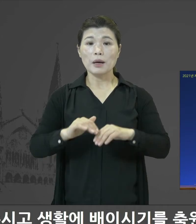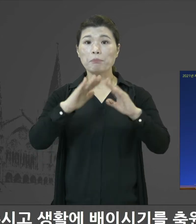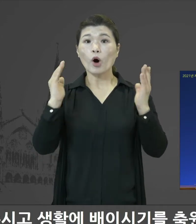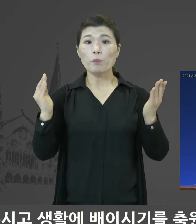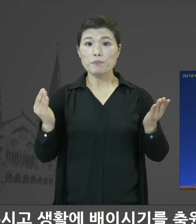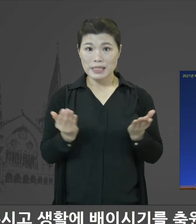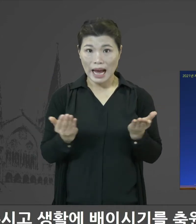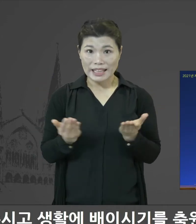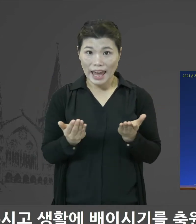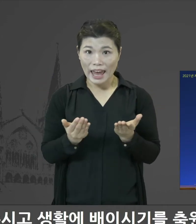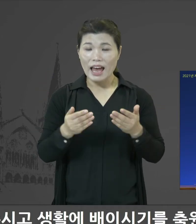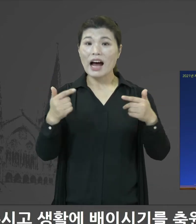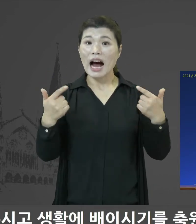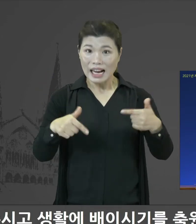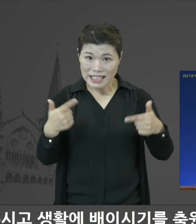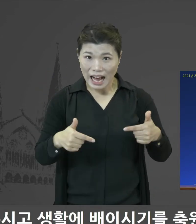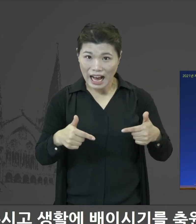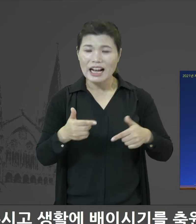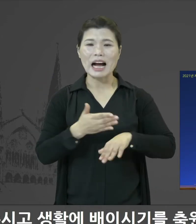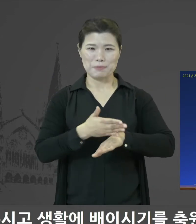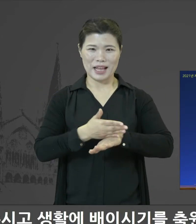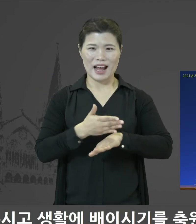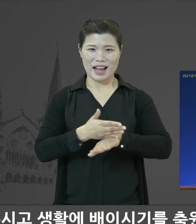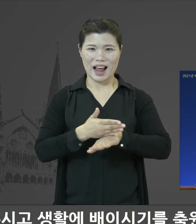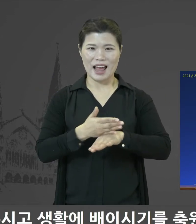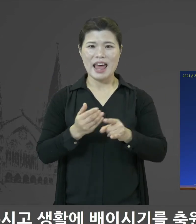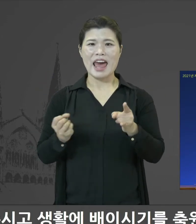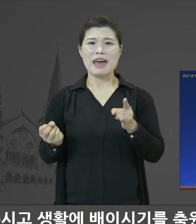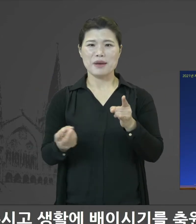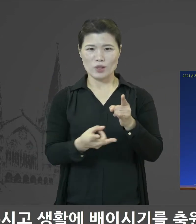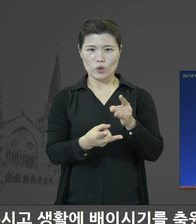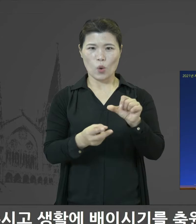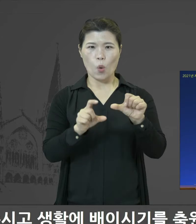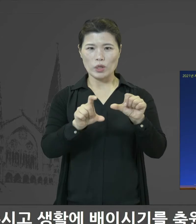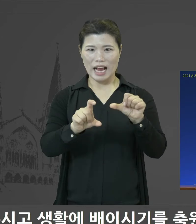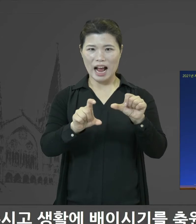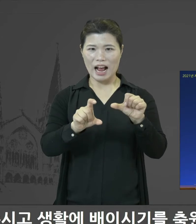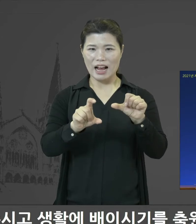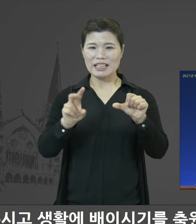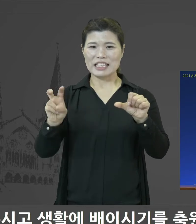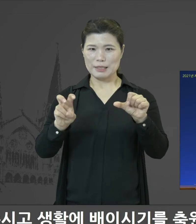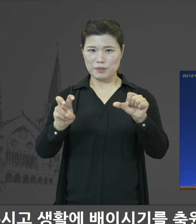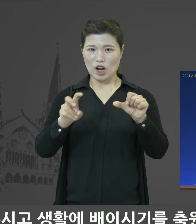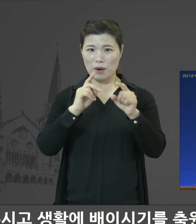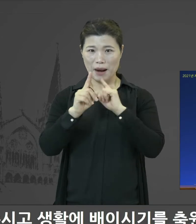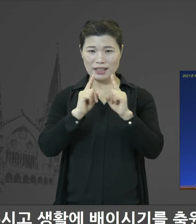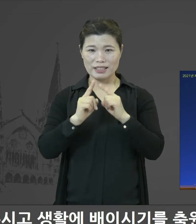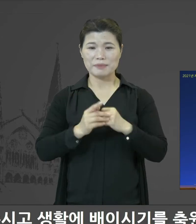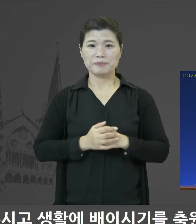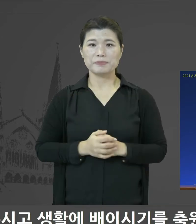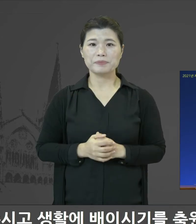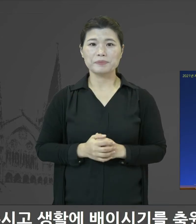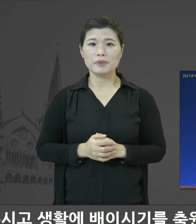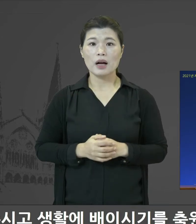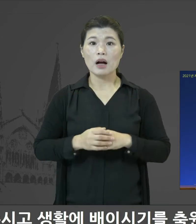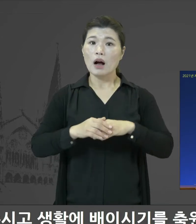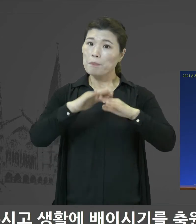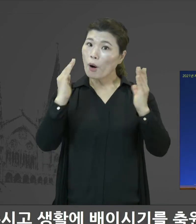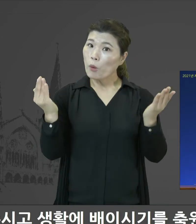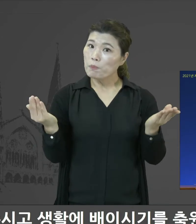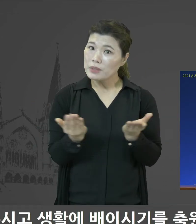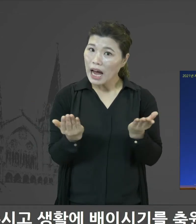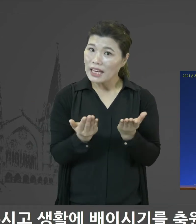범사에 항상 감사하라, 오늘 에베소서 5장 20절 말씀은 또 다른 배경이 있습니다. 범사에